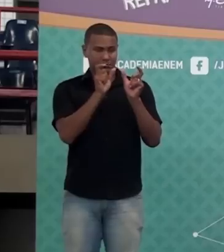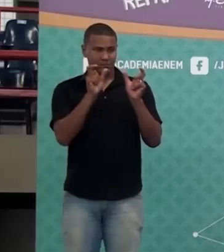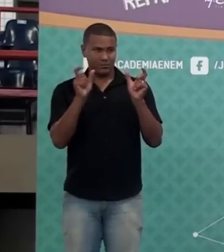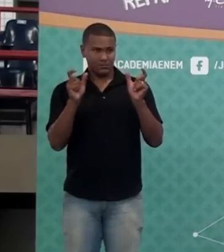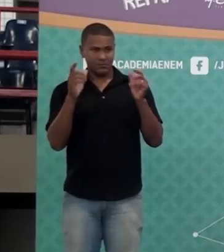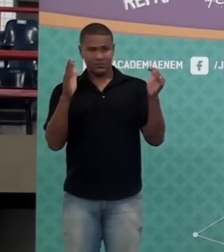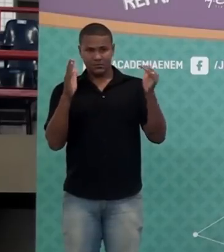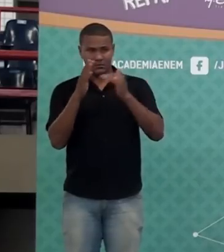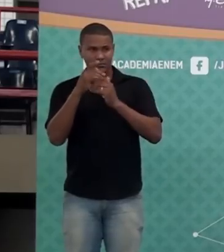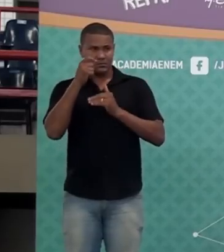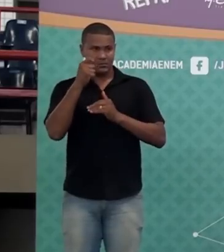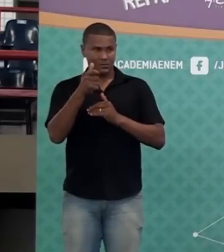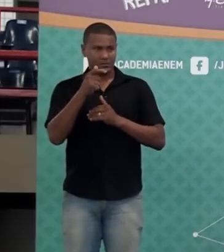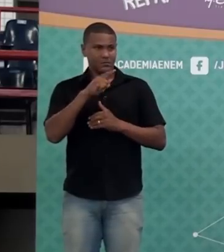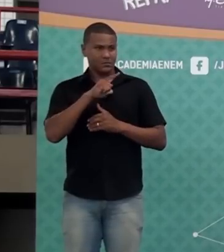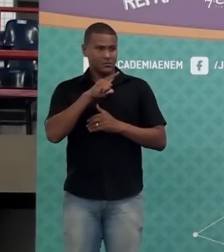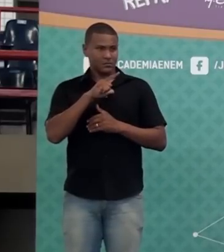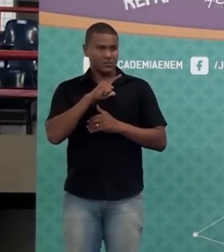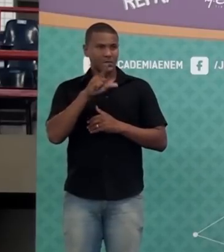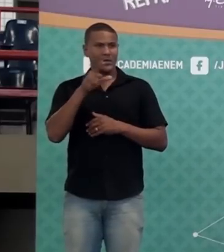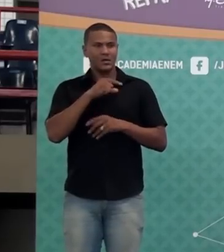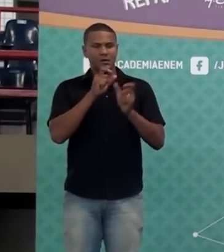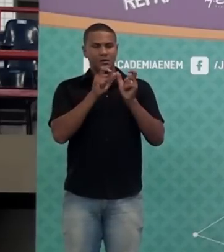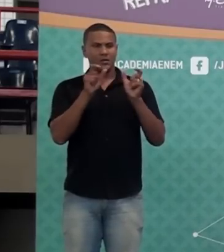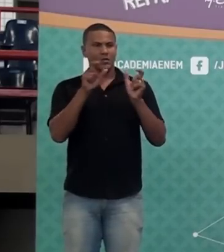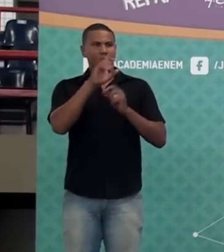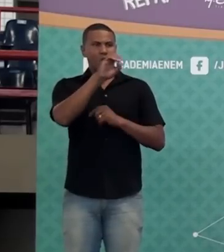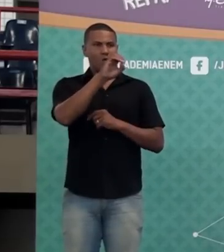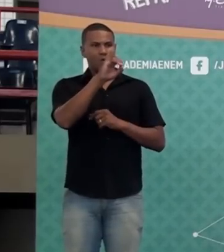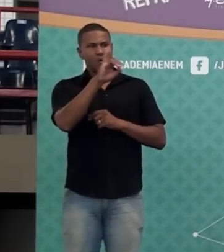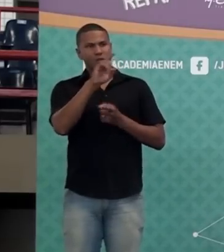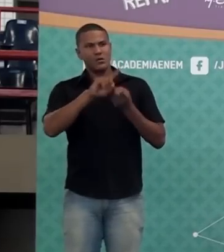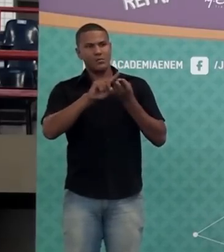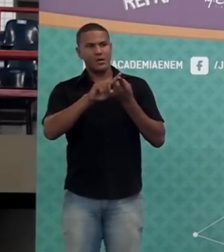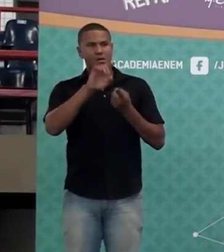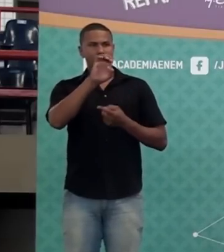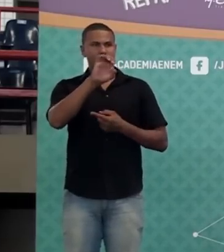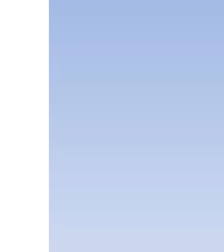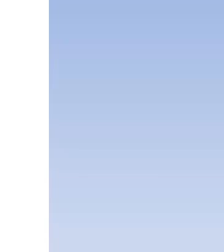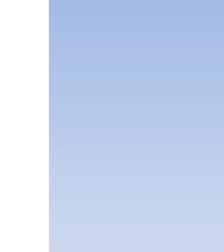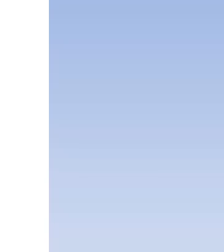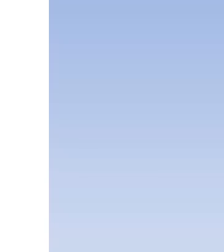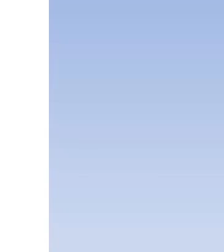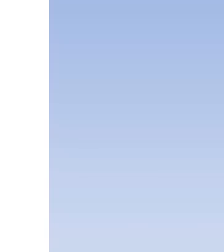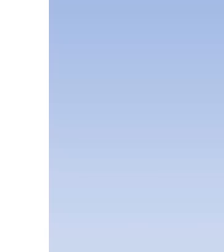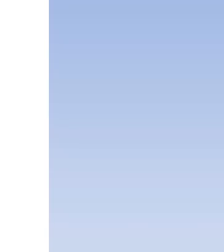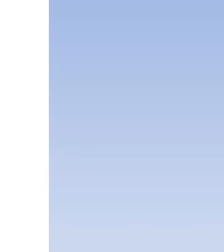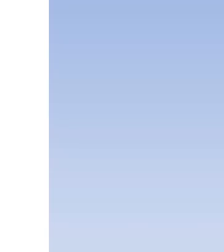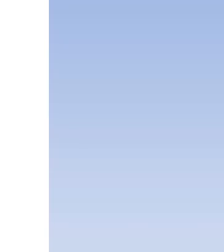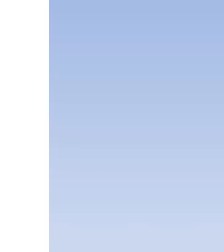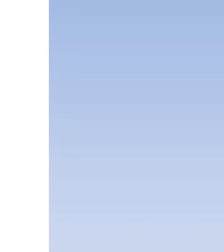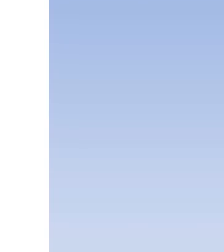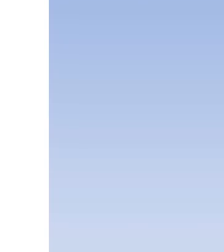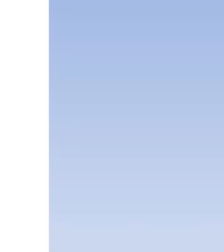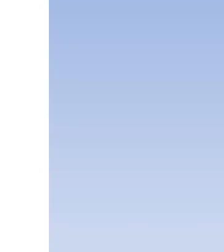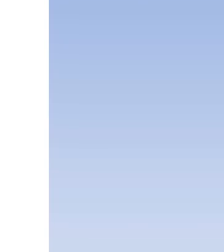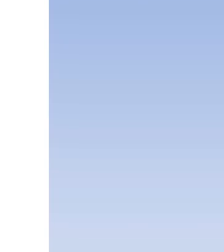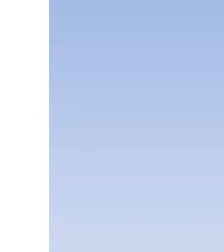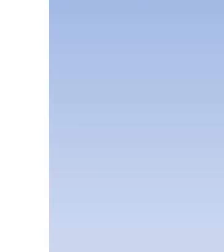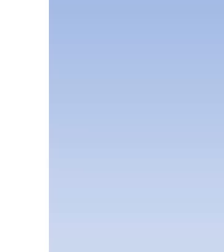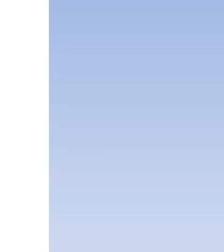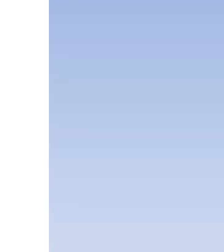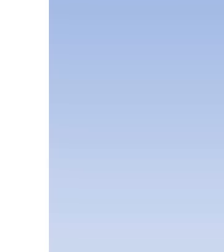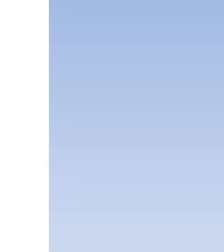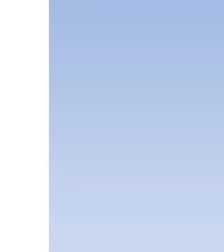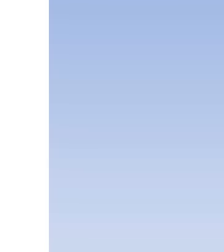dentro dela eu encontro os ditongos oi e ei. Eu tenho ainda Coreia. Muita gente, quando o